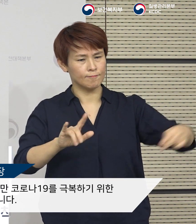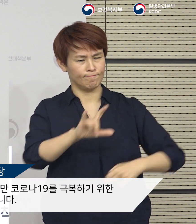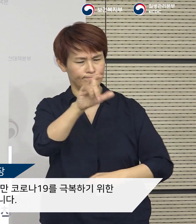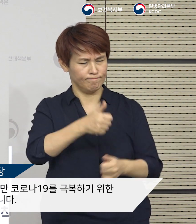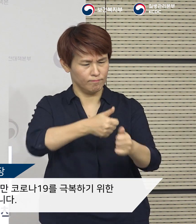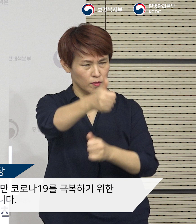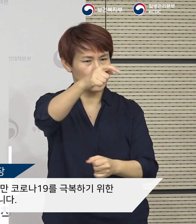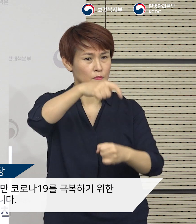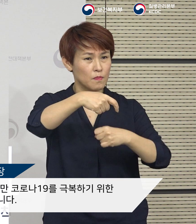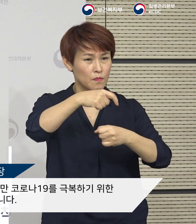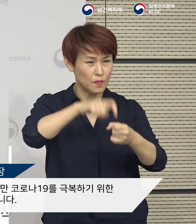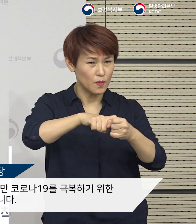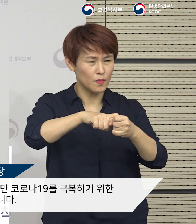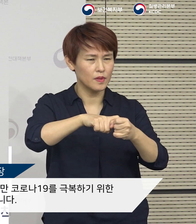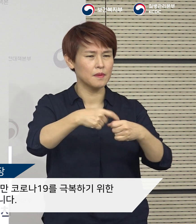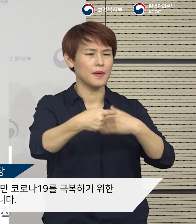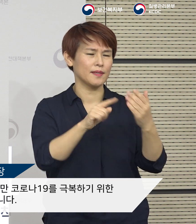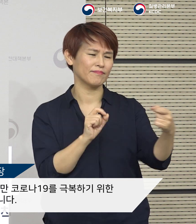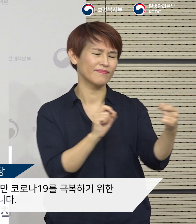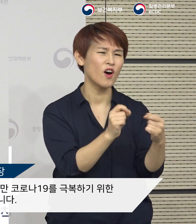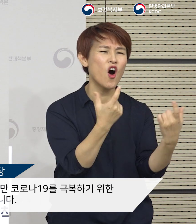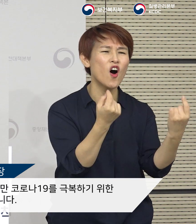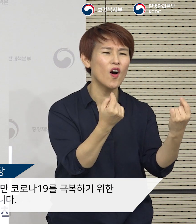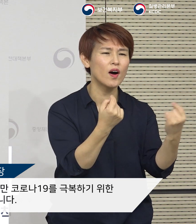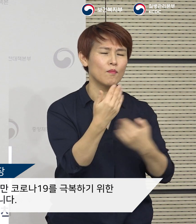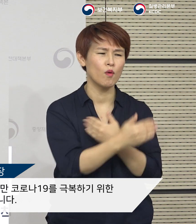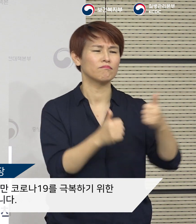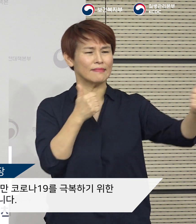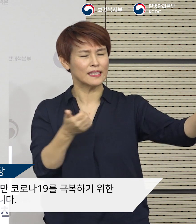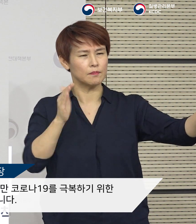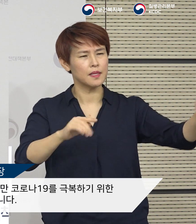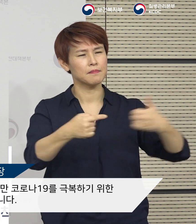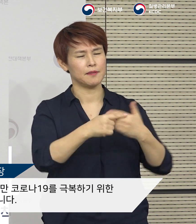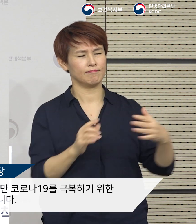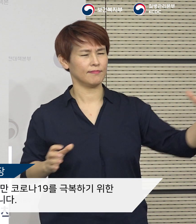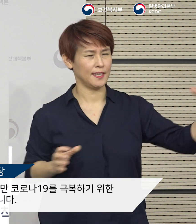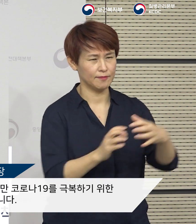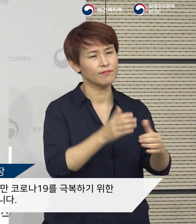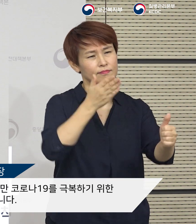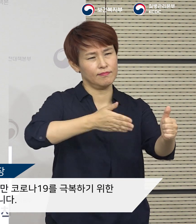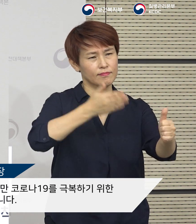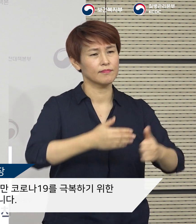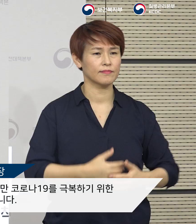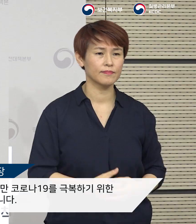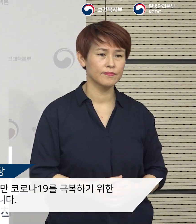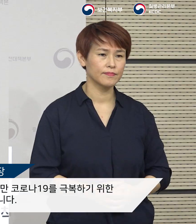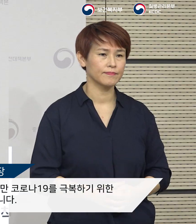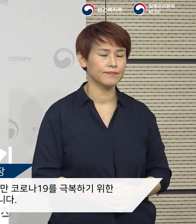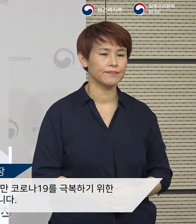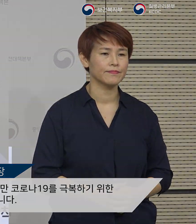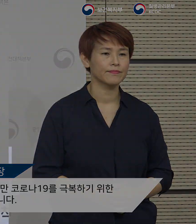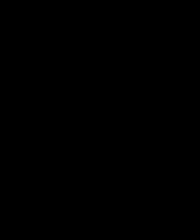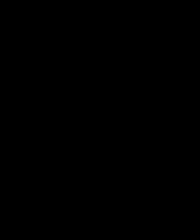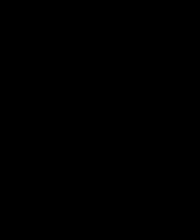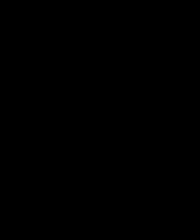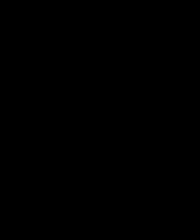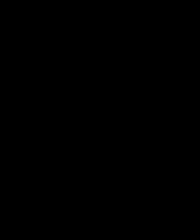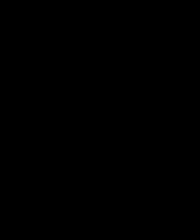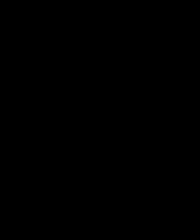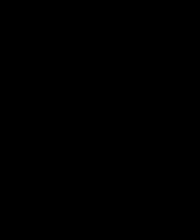극복하기 위한 마음은 좀 더 가까이 함께해 주실 것을 당부드립니다. 이상입니다.